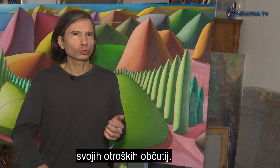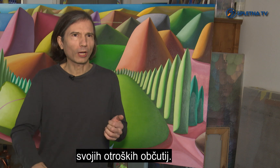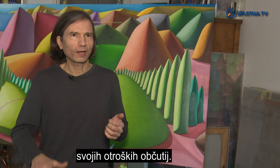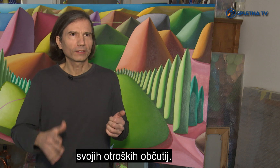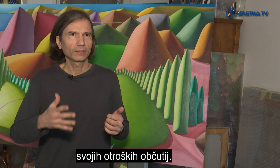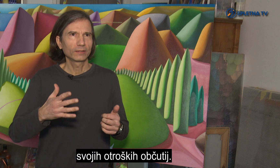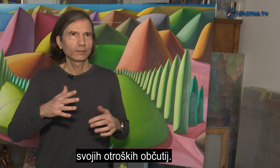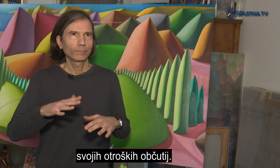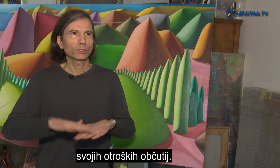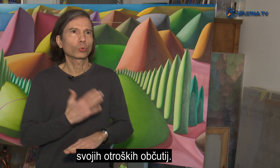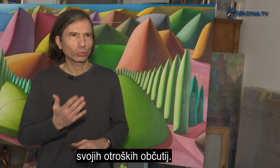otroci, pa tudi ja.